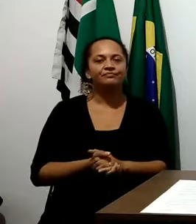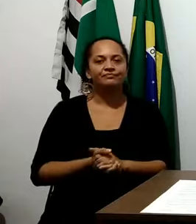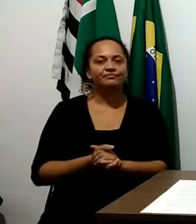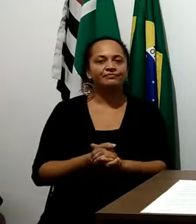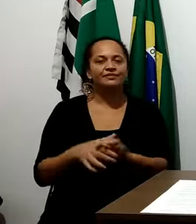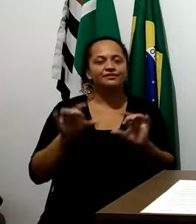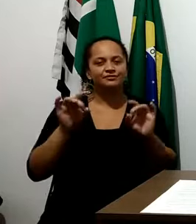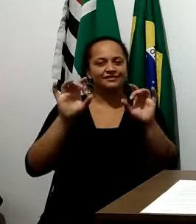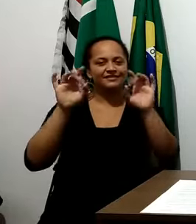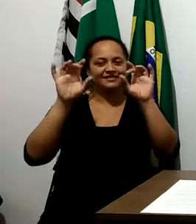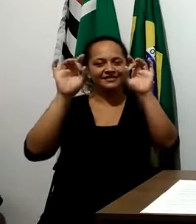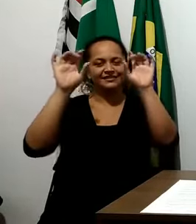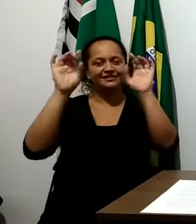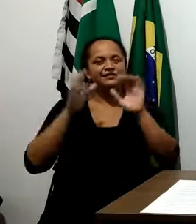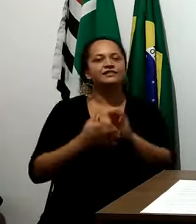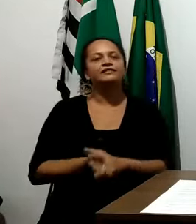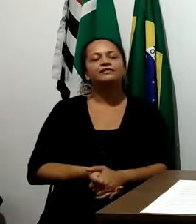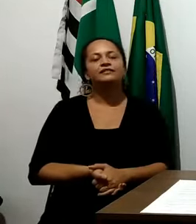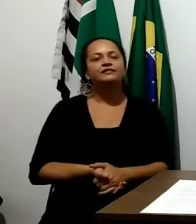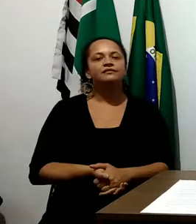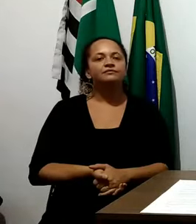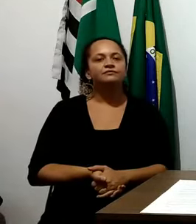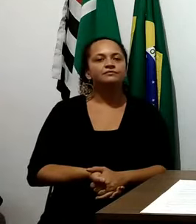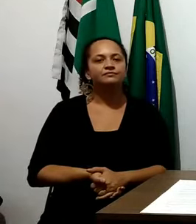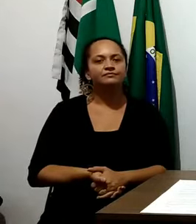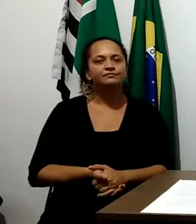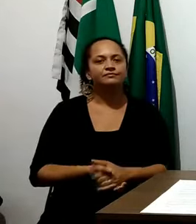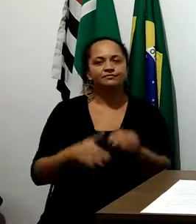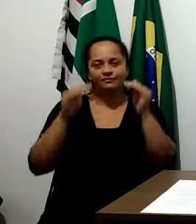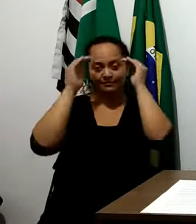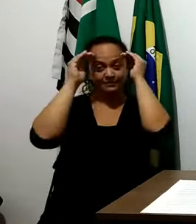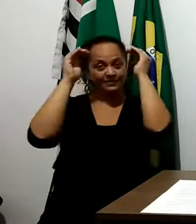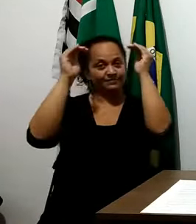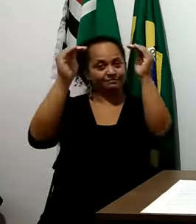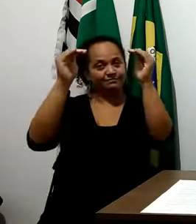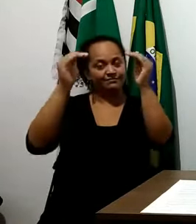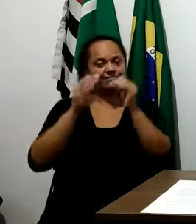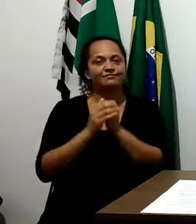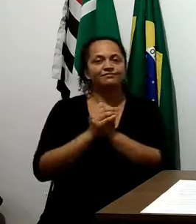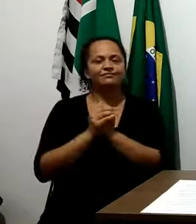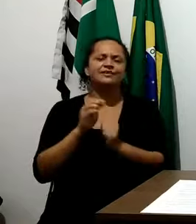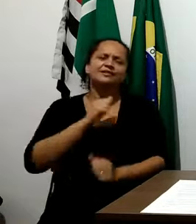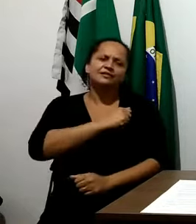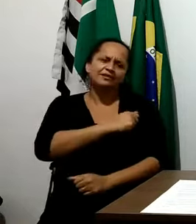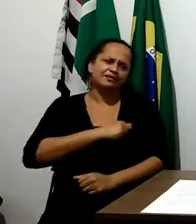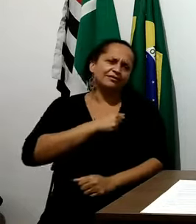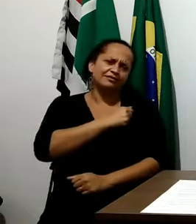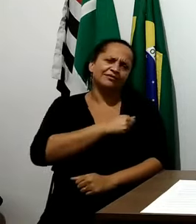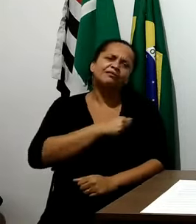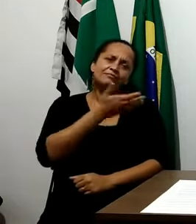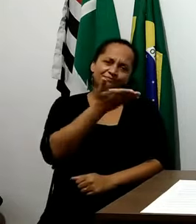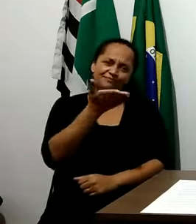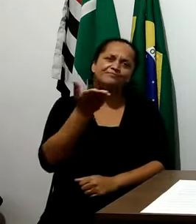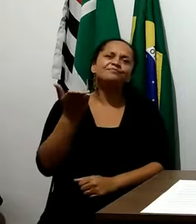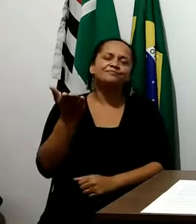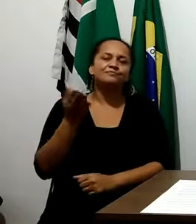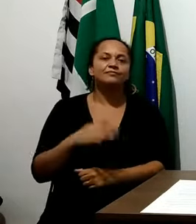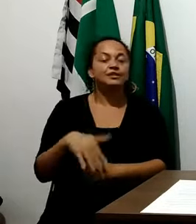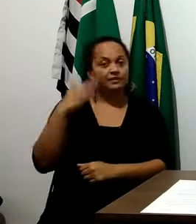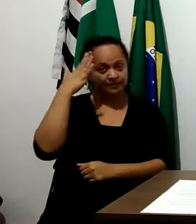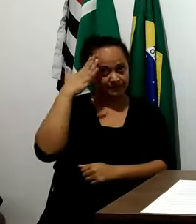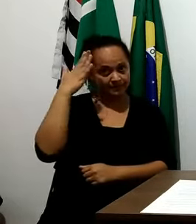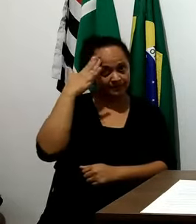tão especial, tá? Então, é uma honra e uma saudade muito grande dos irmãos. Sei que vocês